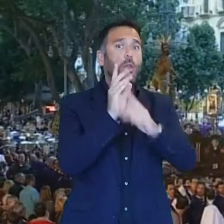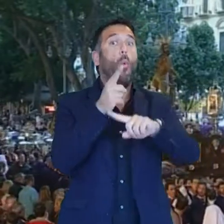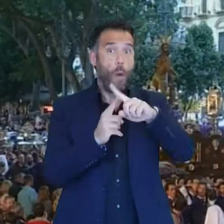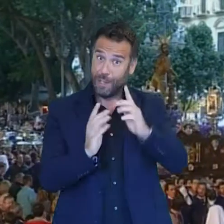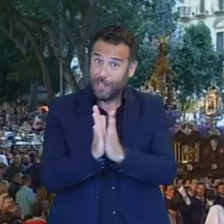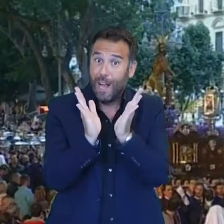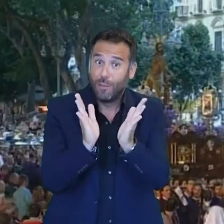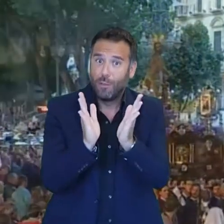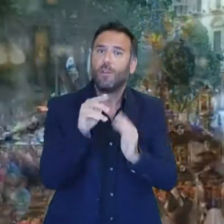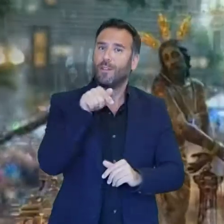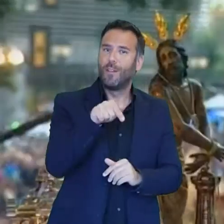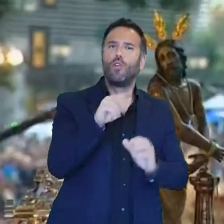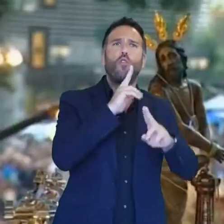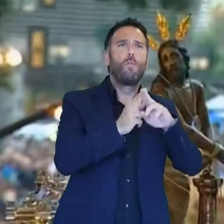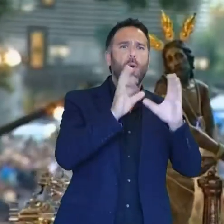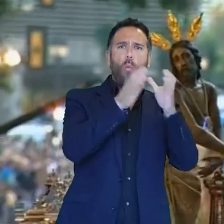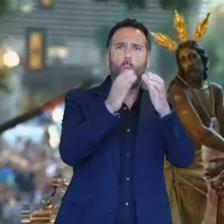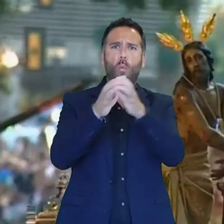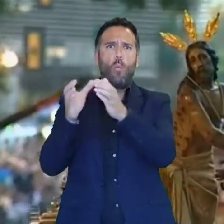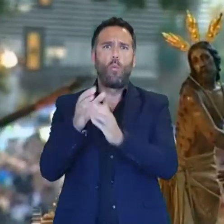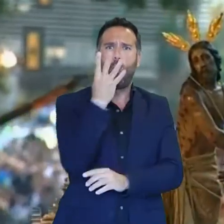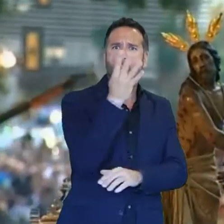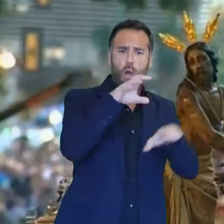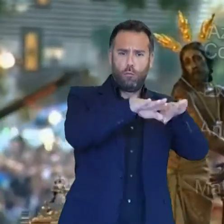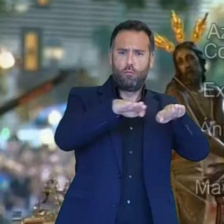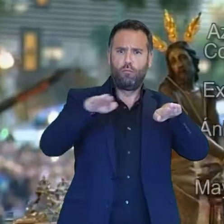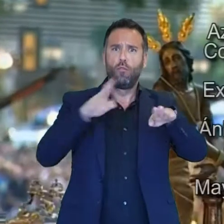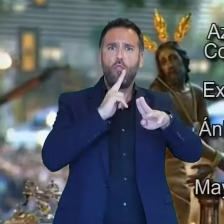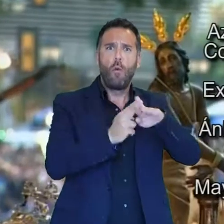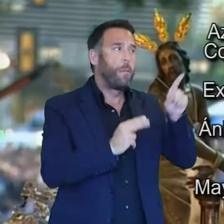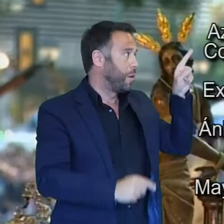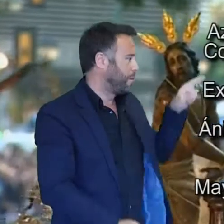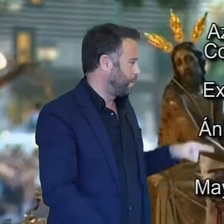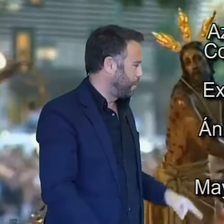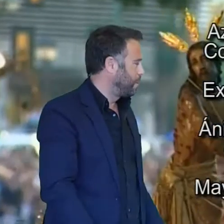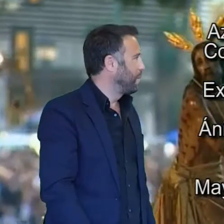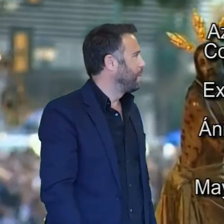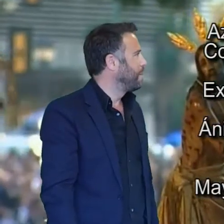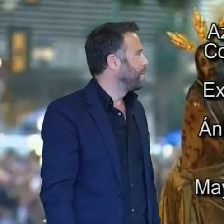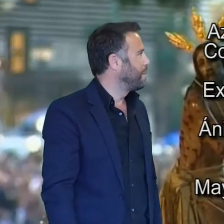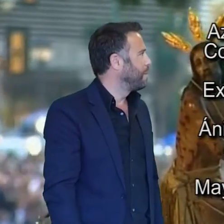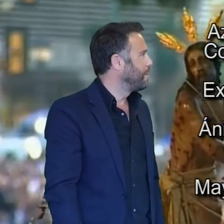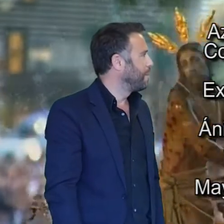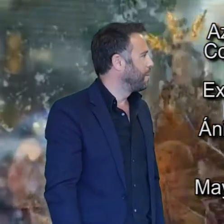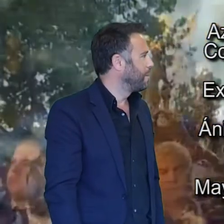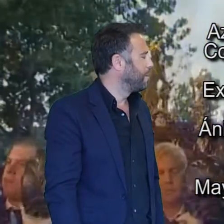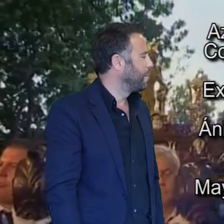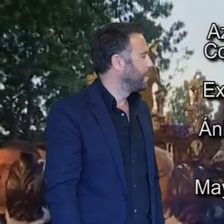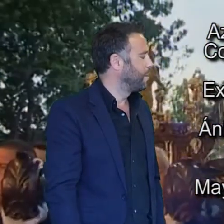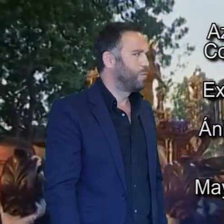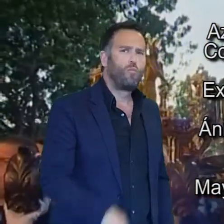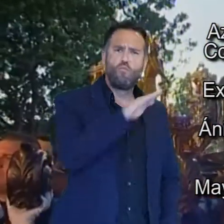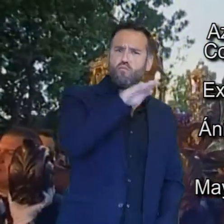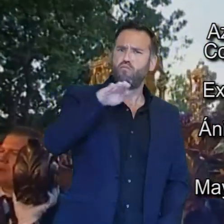Santo y Jueves Santo. Tiene cuatro tronos que procesionan el miércoles. Azotes y columna, exaltación, ánimas de ciegos y